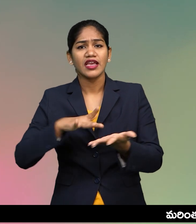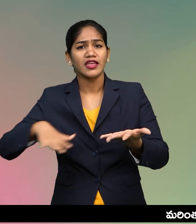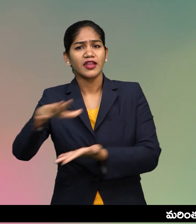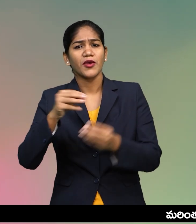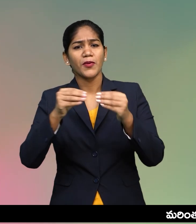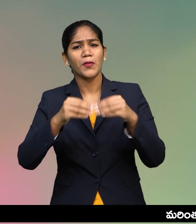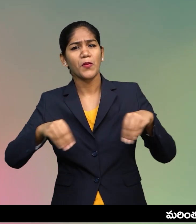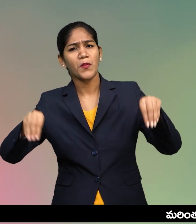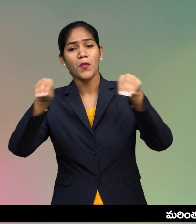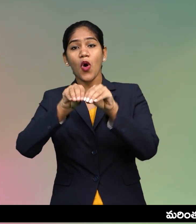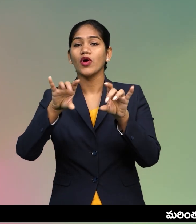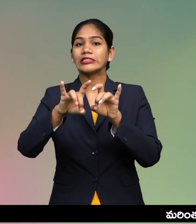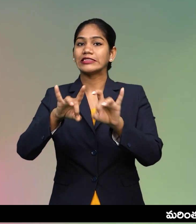మరింత పట్టణంగా మార్చే ప్రక్రియ.